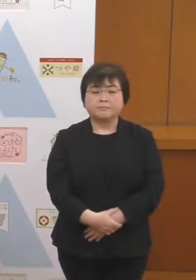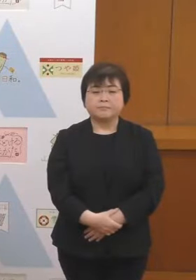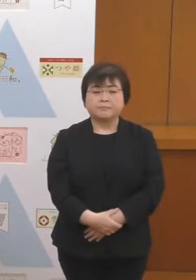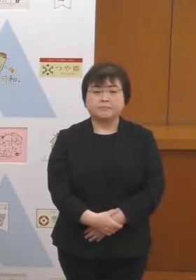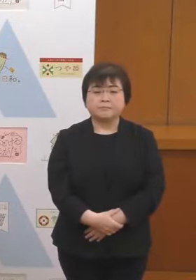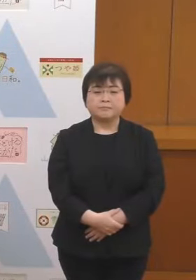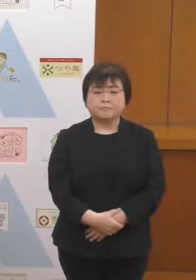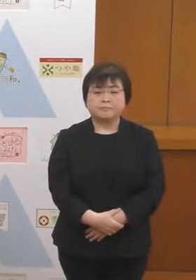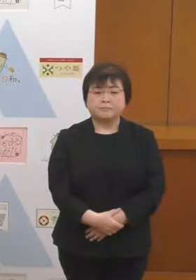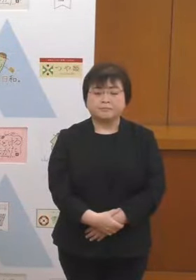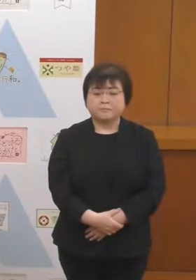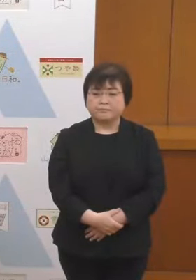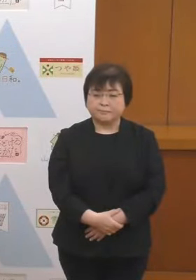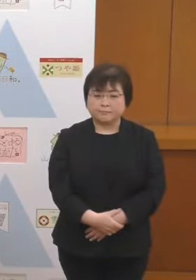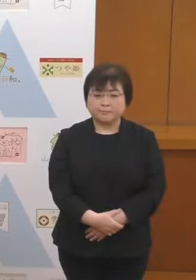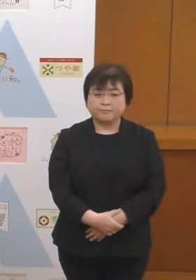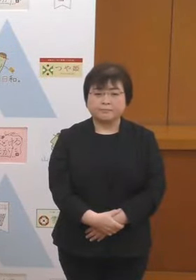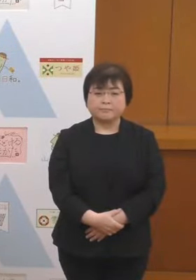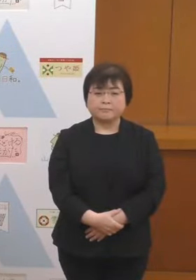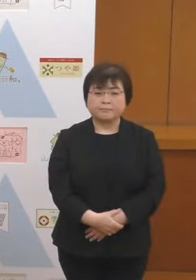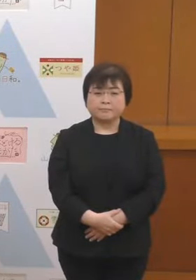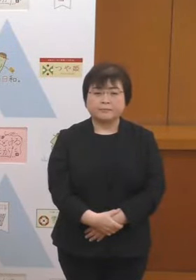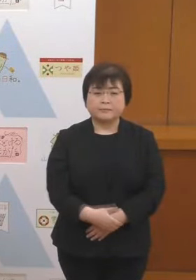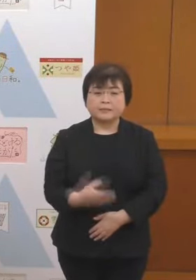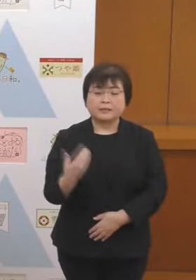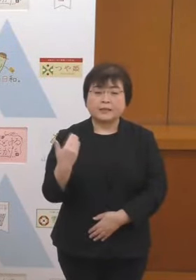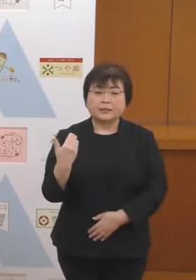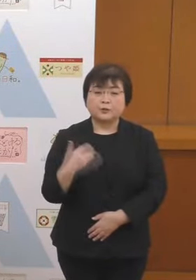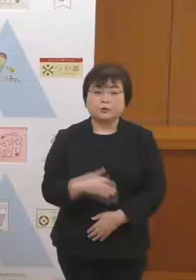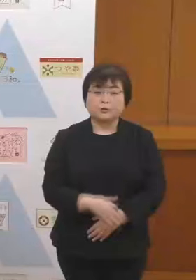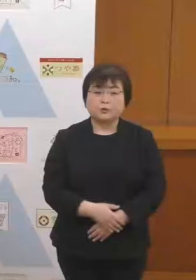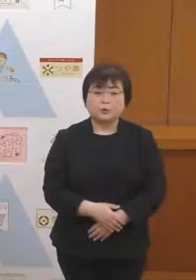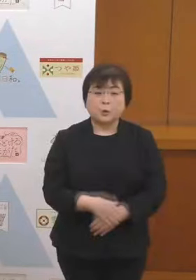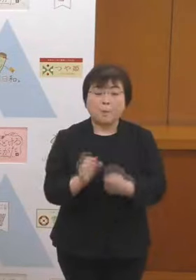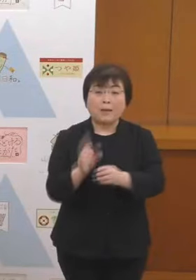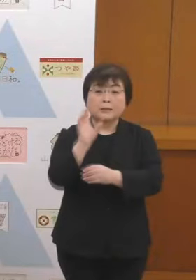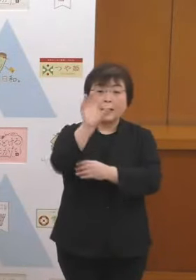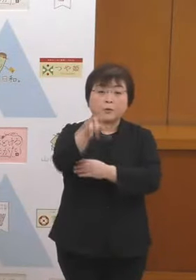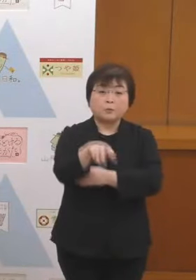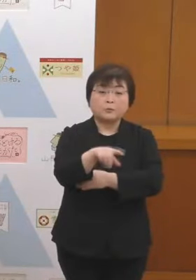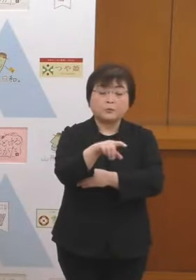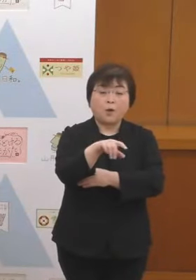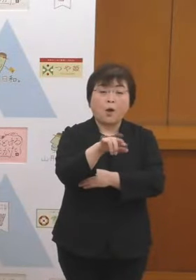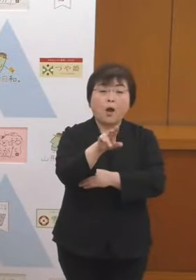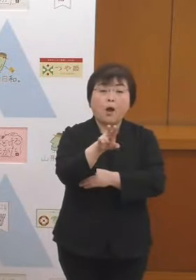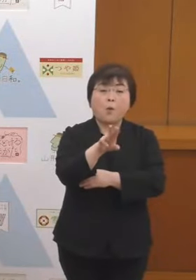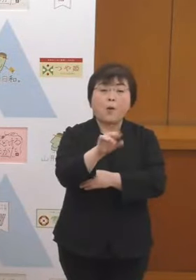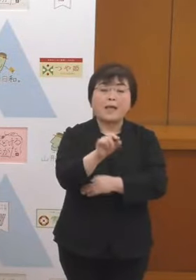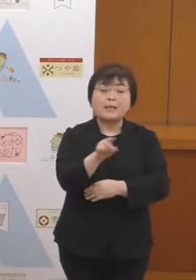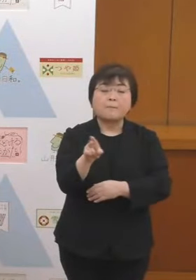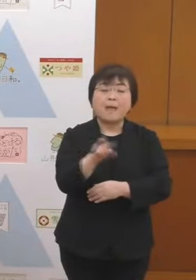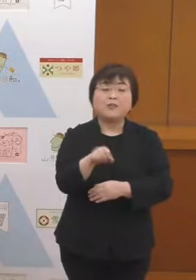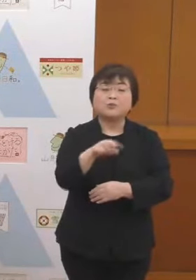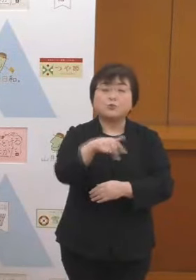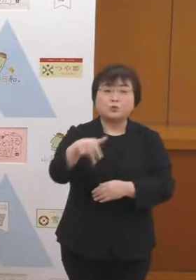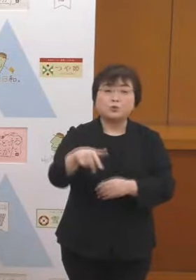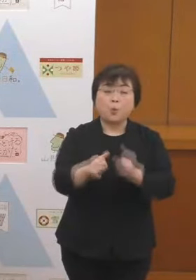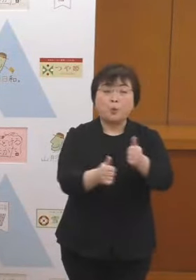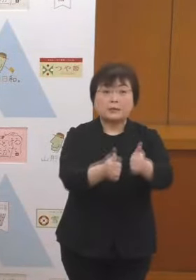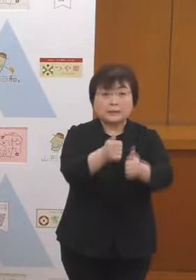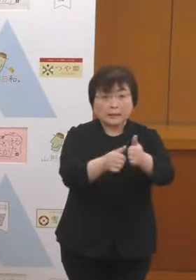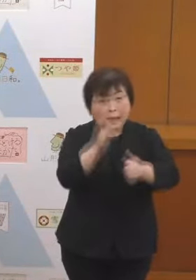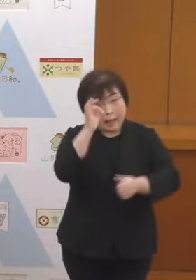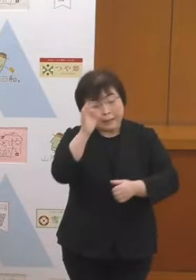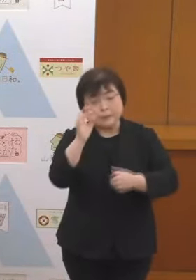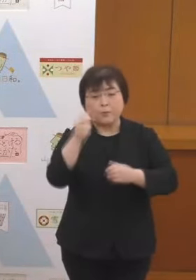も1全く別な質問をさせていただきますあの先日記事あのバスケットボールのワイバンズの手え試合完成されたと